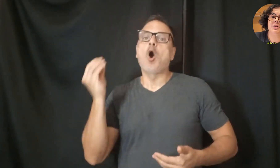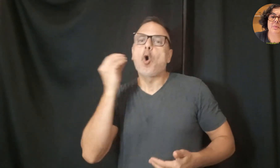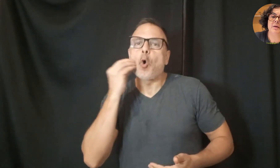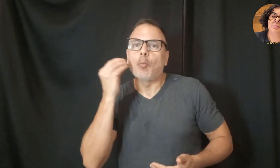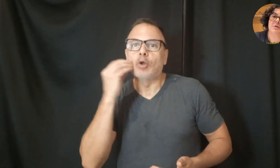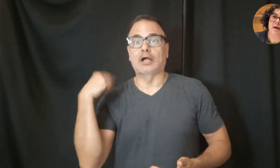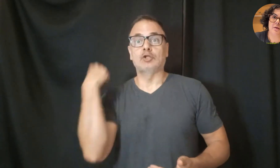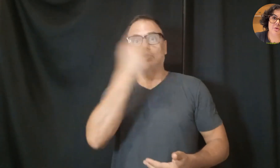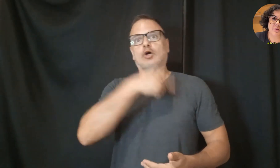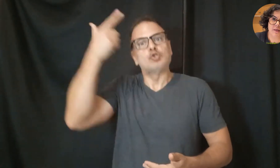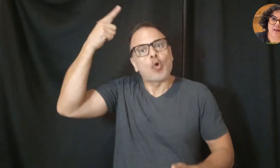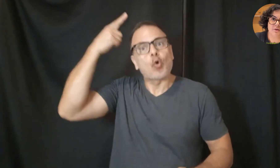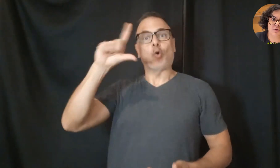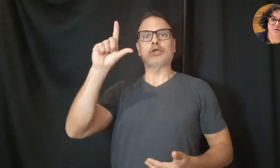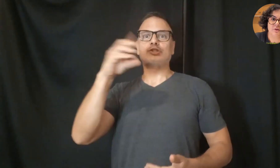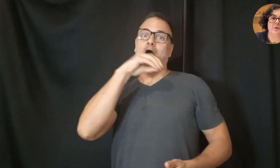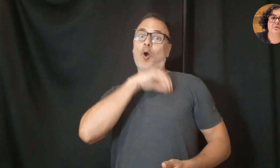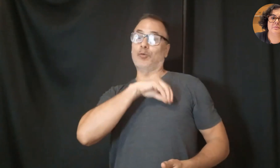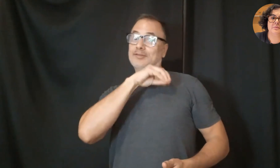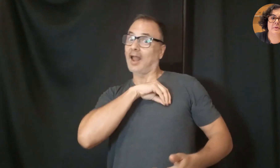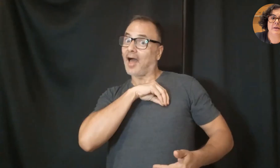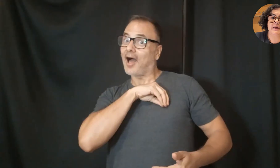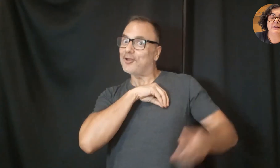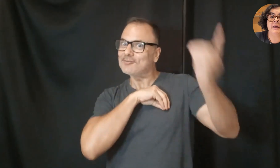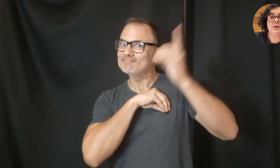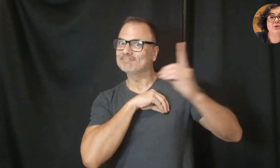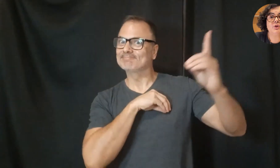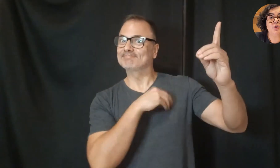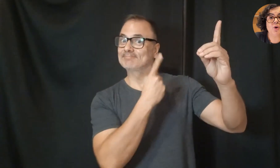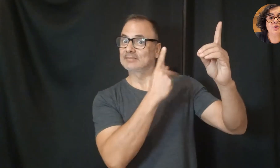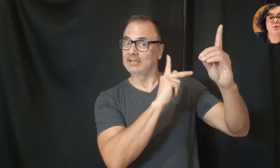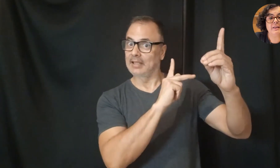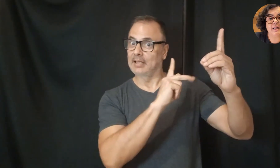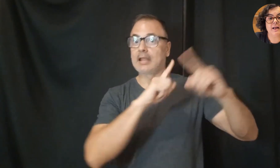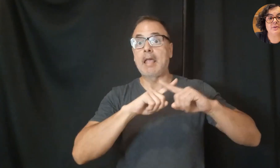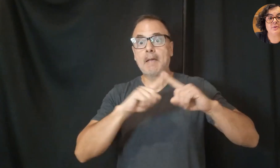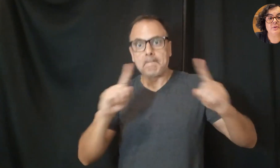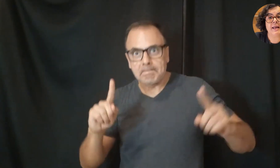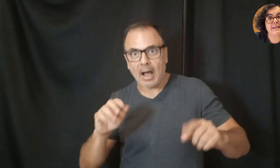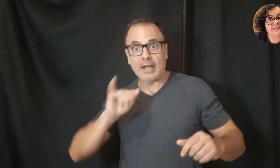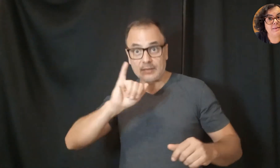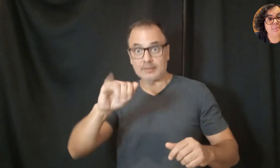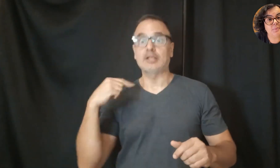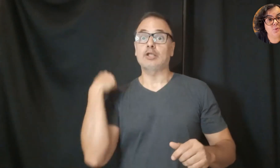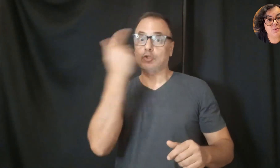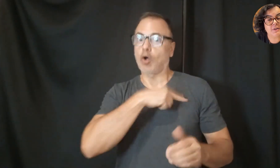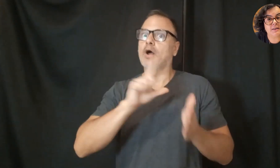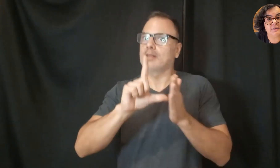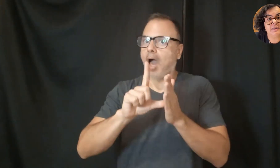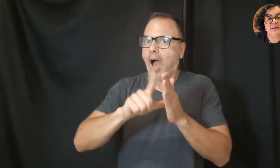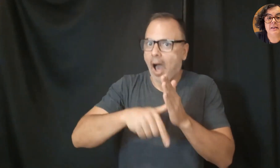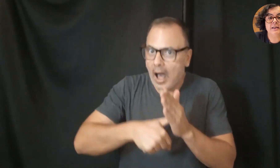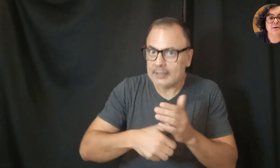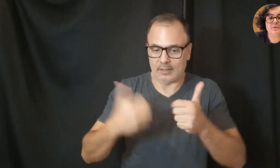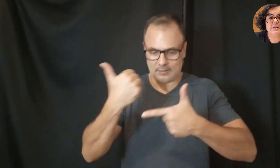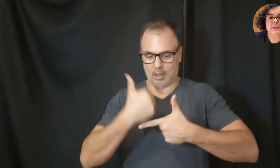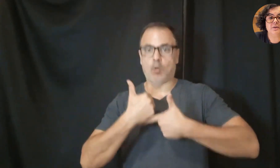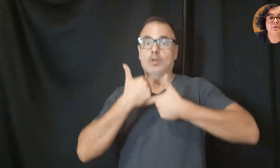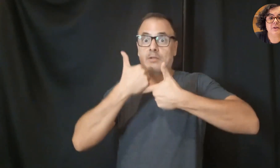para buscarmos o salário divino, desde que o nosso atraso nessa busca não